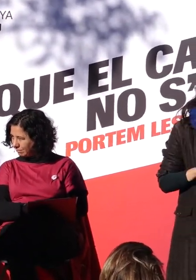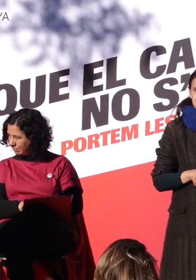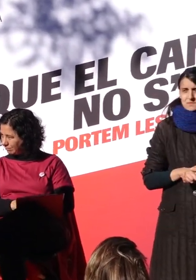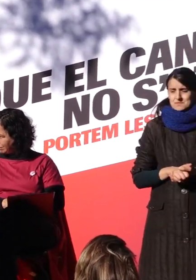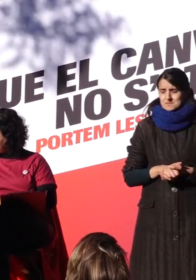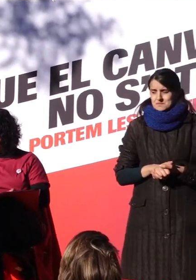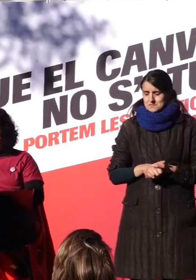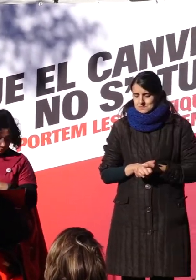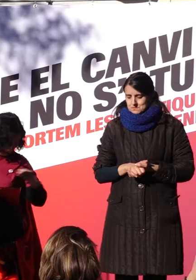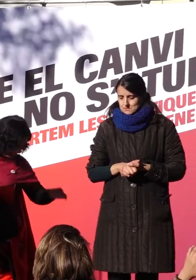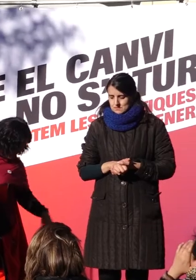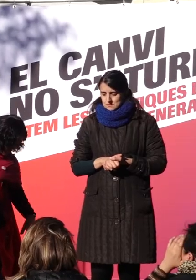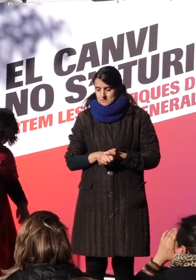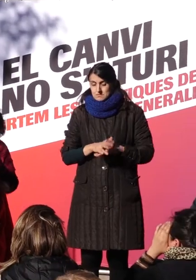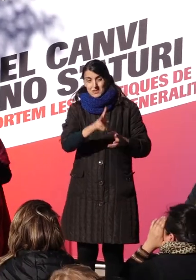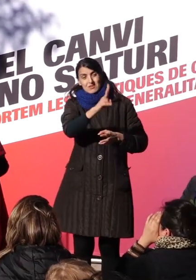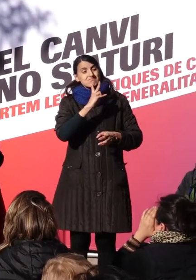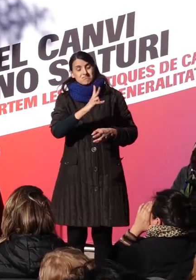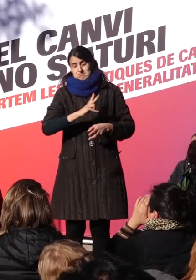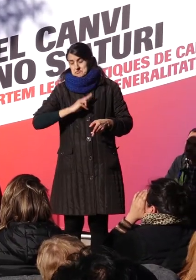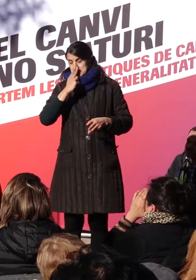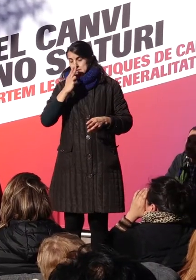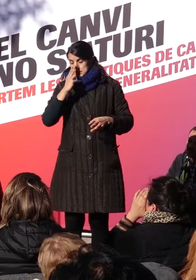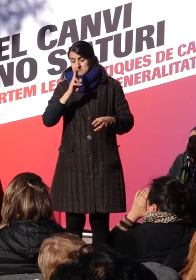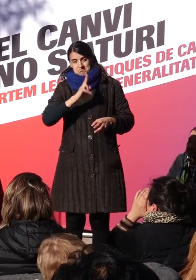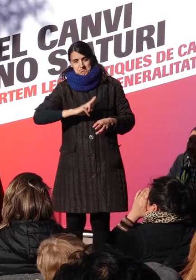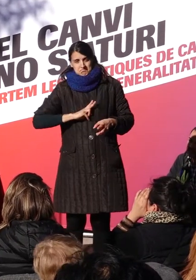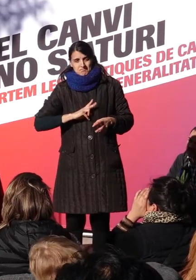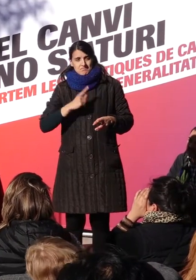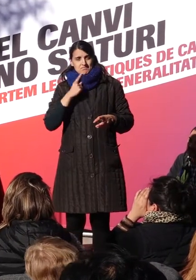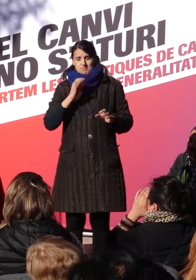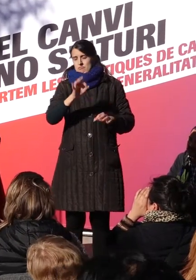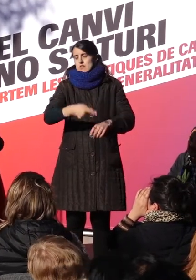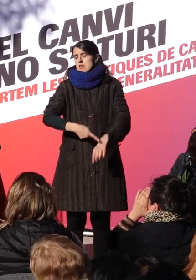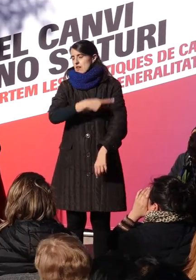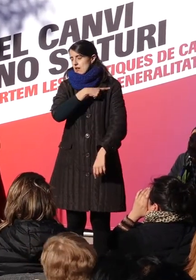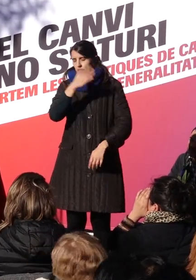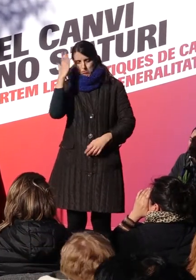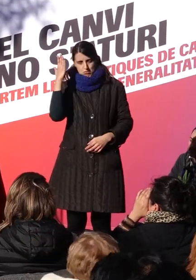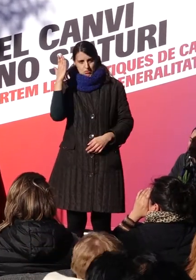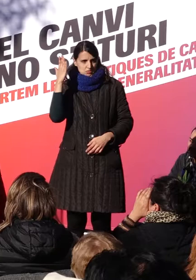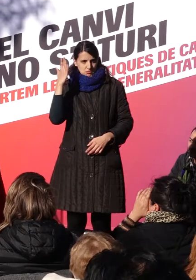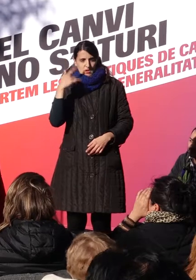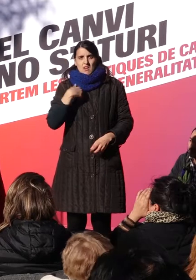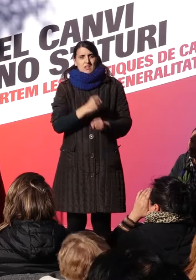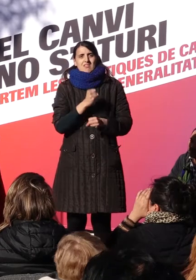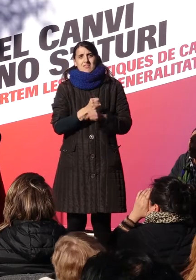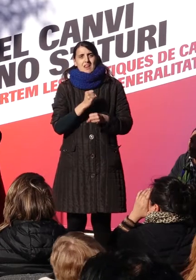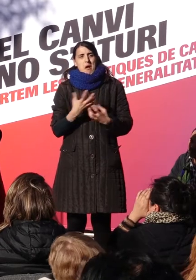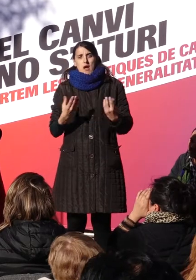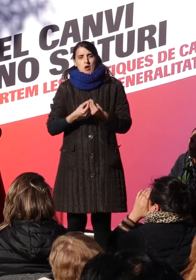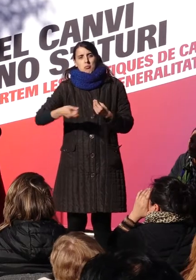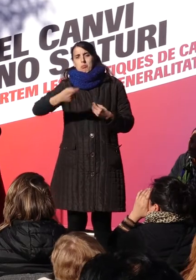lo interesante fue que entre las respuestas que nos dieron es que por supuesto que estamos exagerando que así no se podía trabajar con nosotros